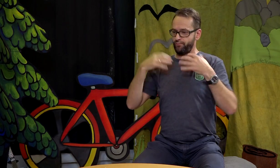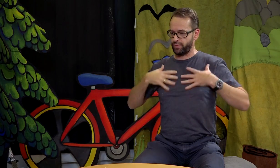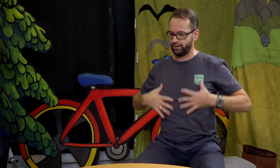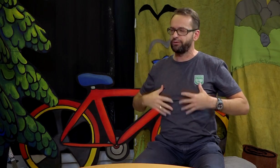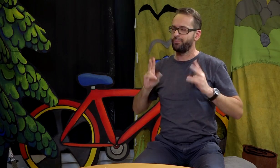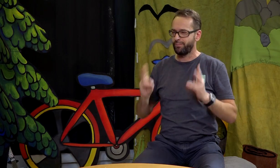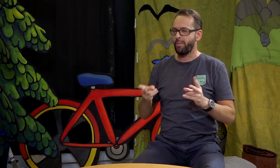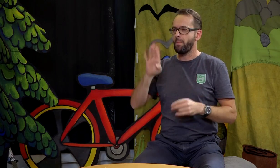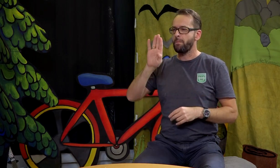kuulevaa maailmaa, vaan